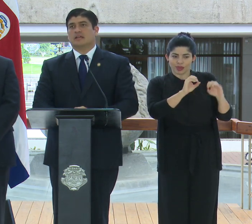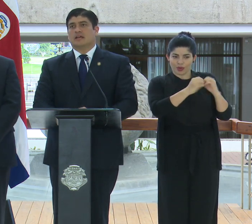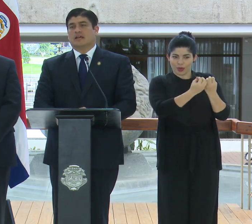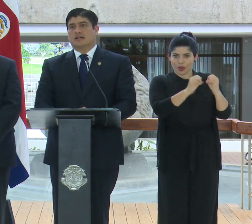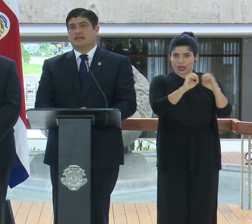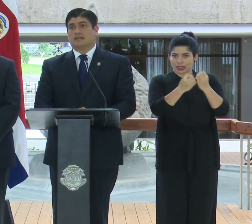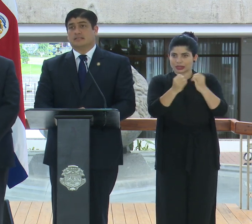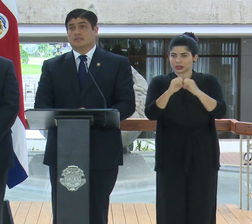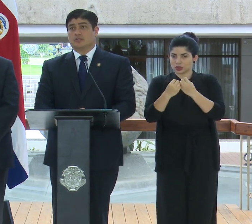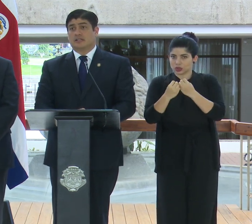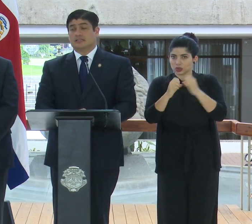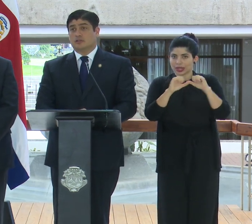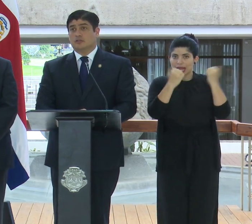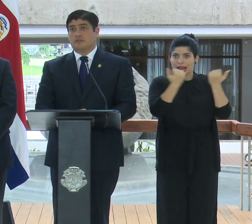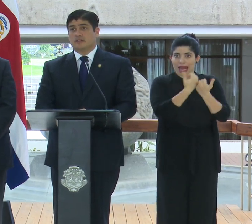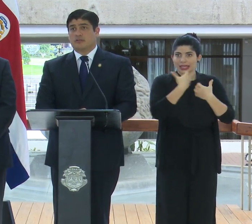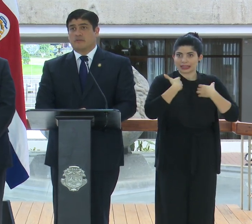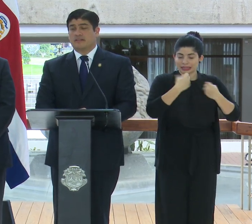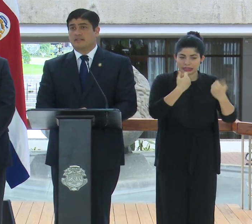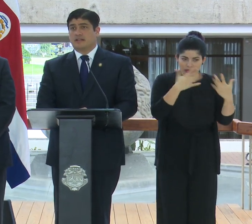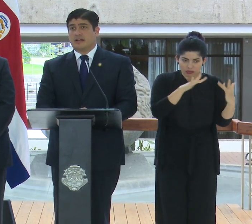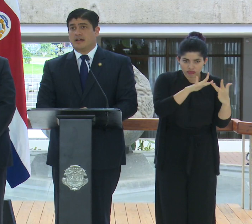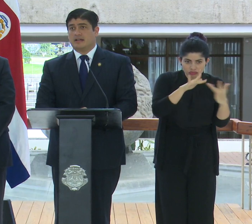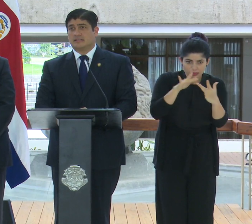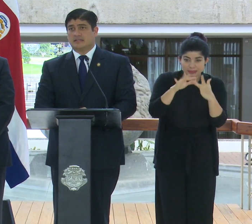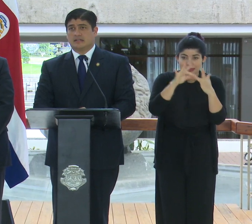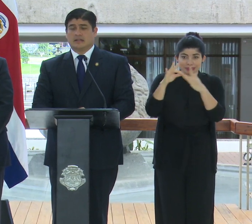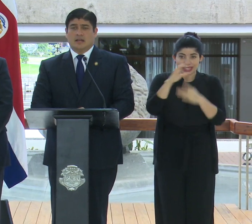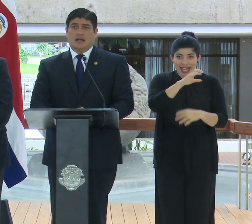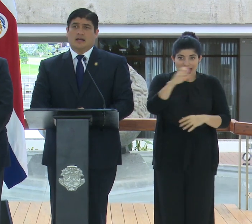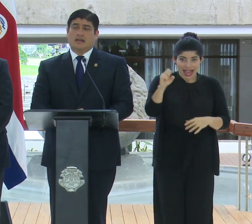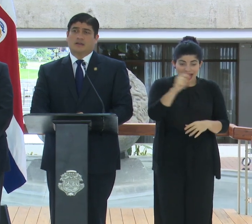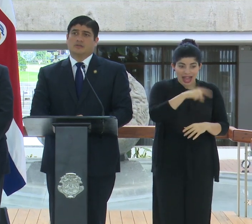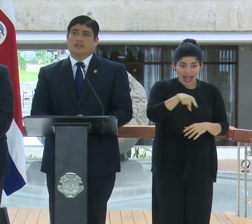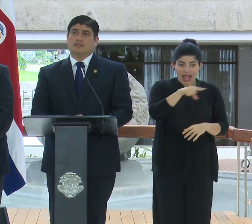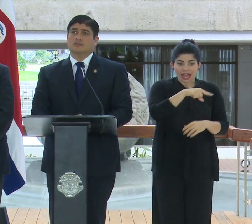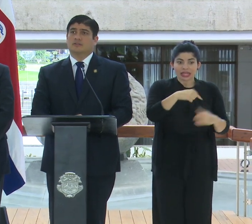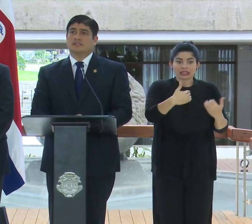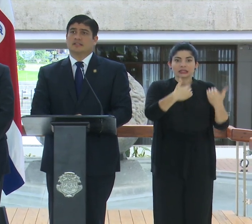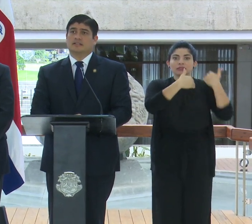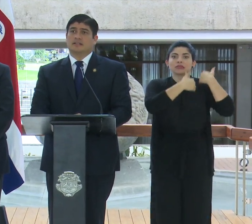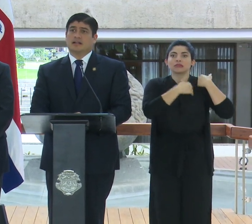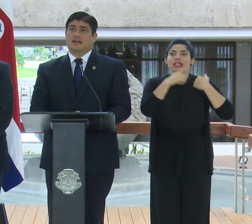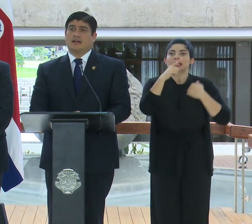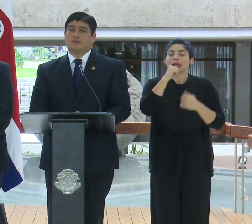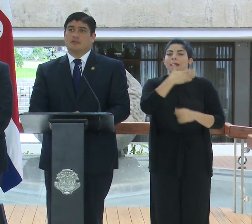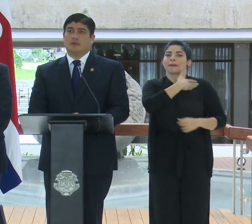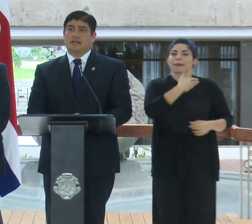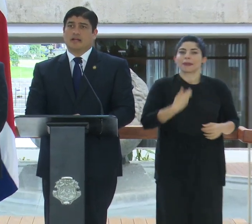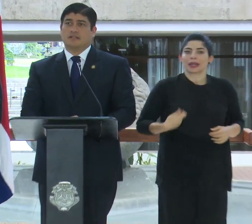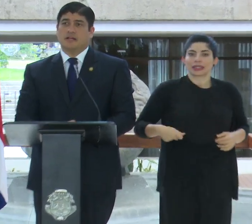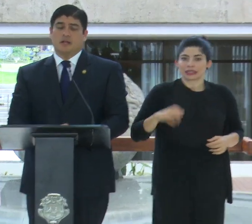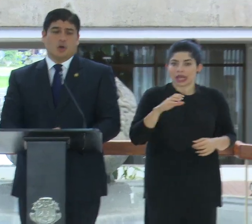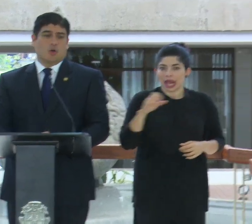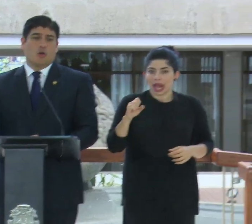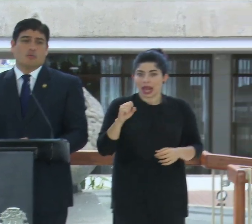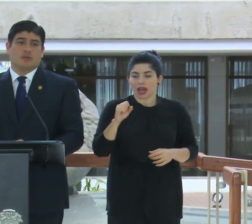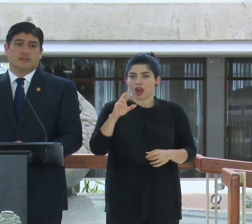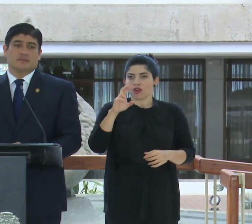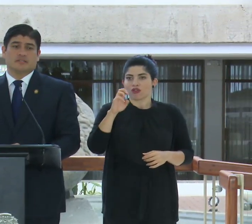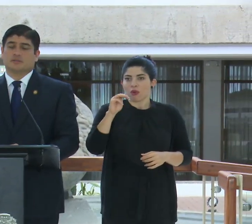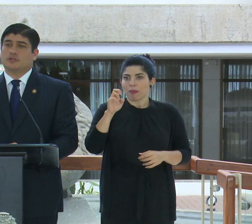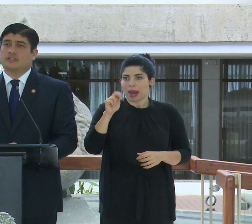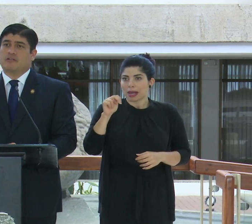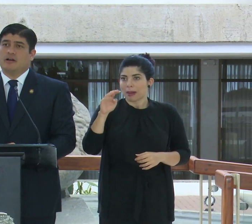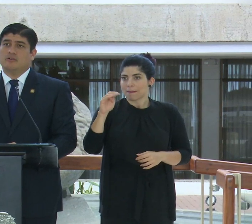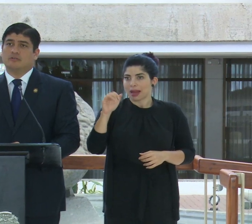organizaciones del sector de la salud, particularmente de la caja, que estarán a cargo tanto del presidente de la Caja, don Román Macaya, como